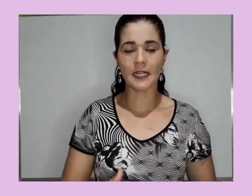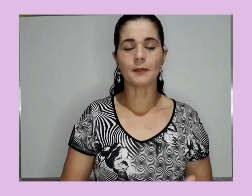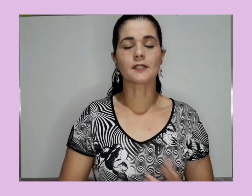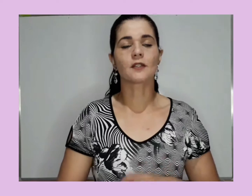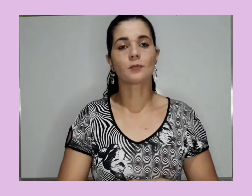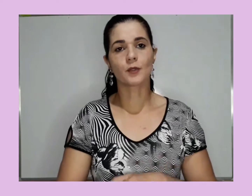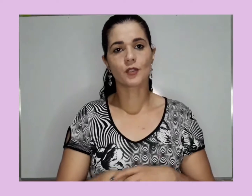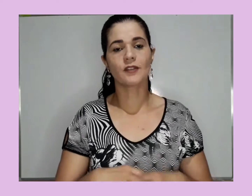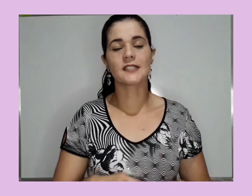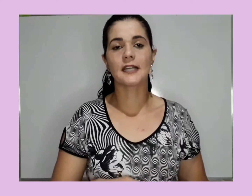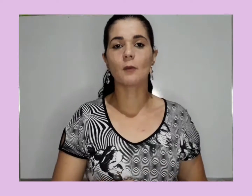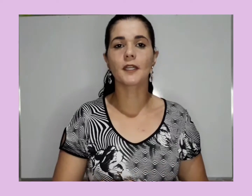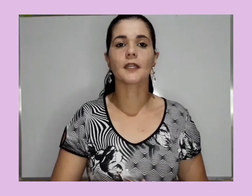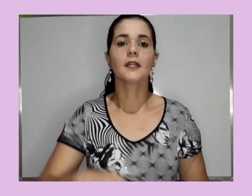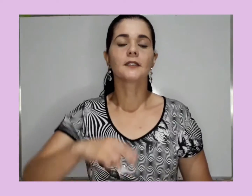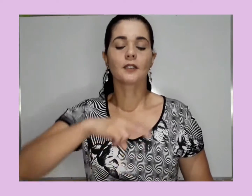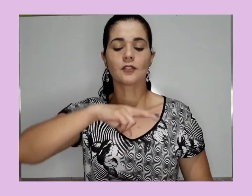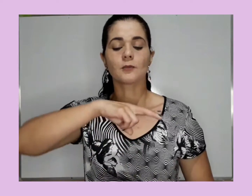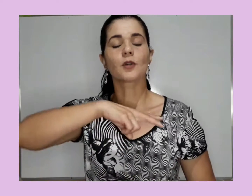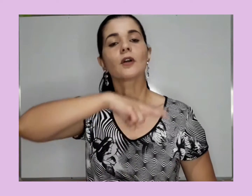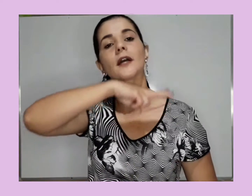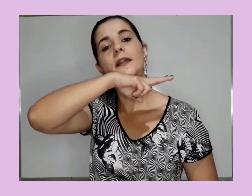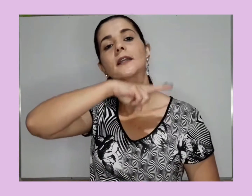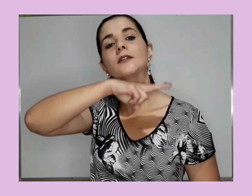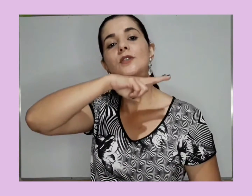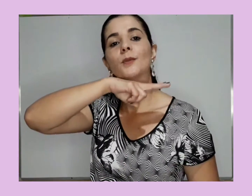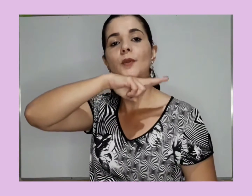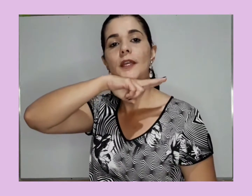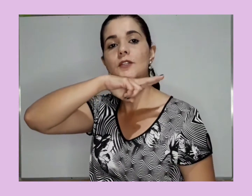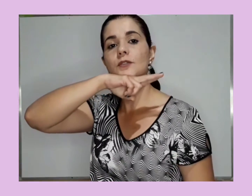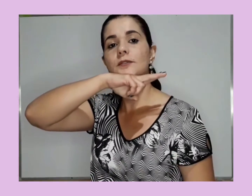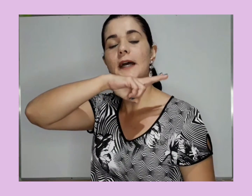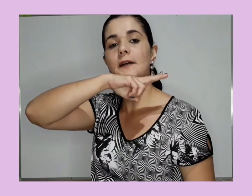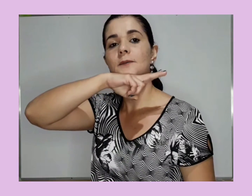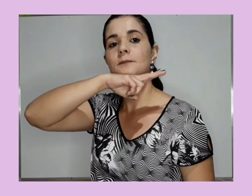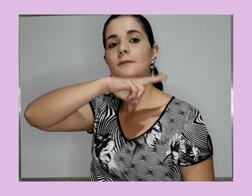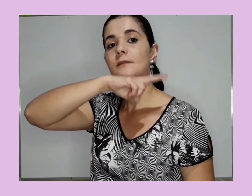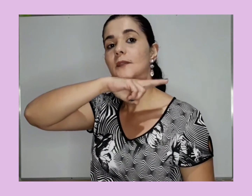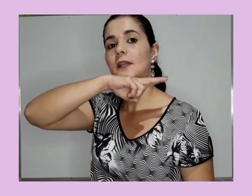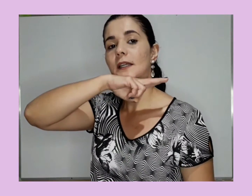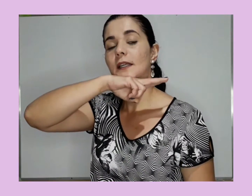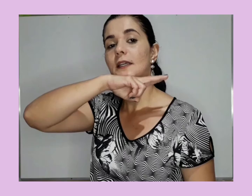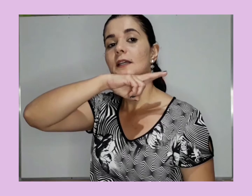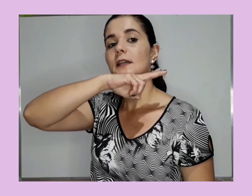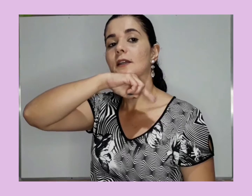libras. A professora vai ensinar uma aqui. Então nós vamos colocar aqui sobre o queixo, tá? Aqui e ó,